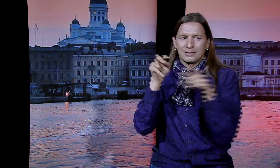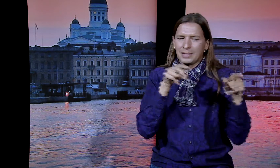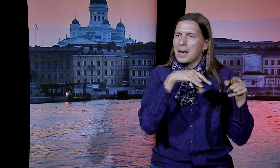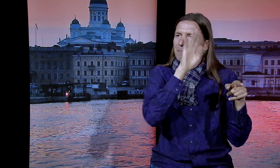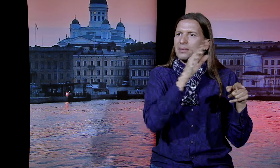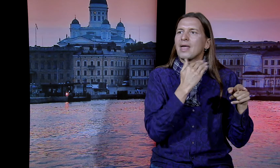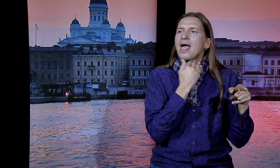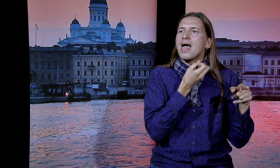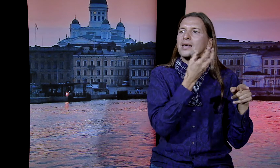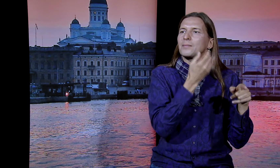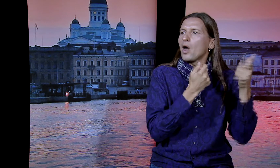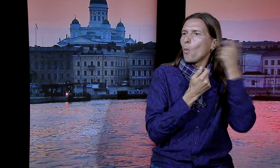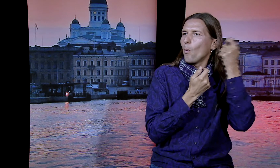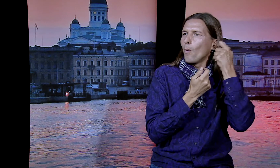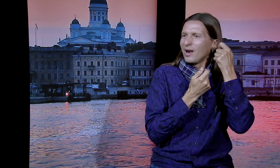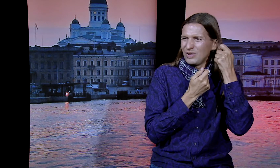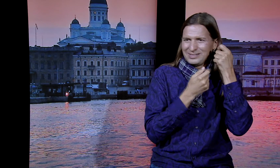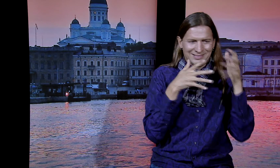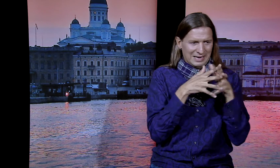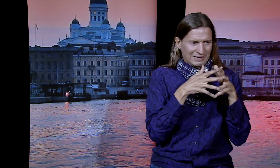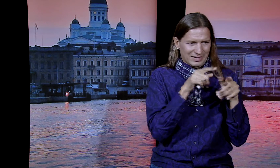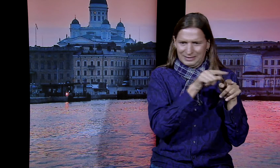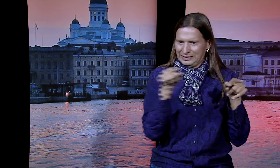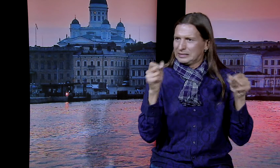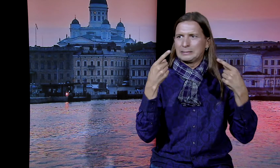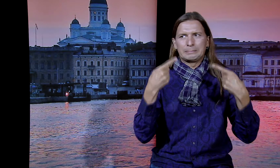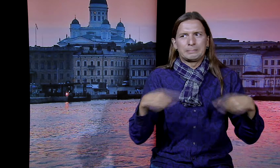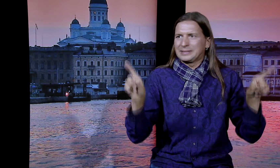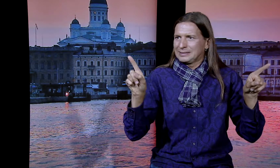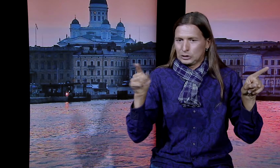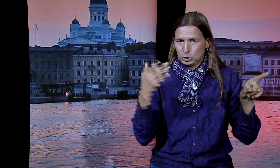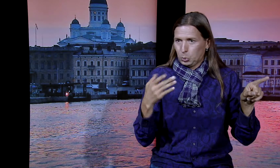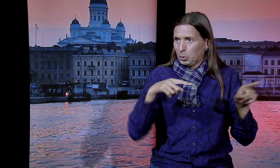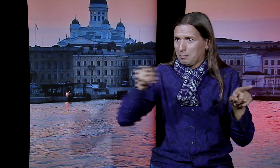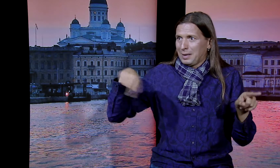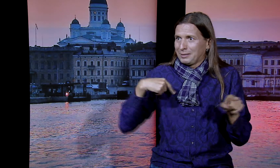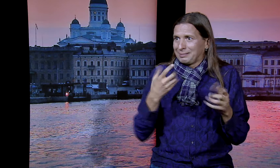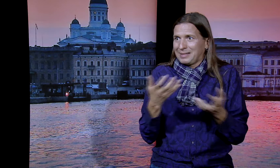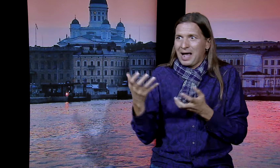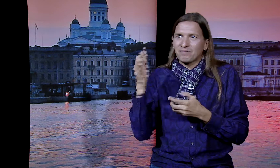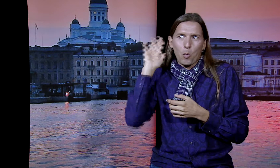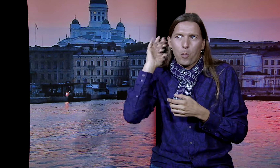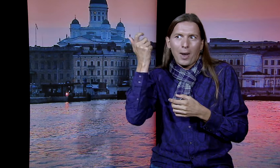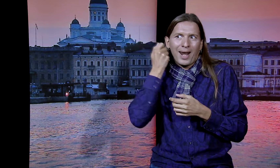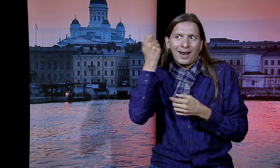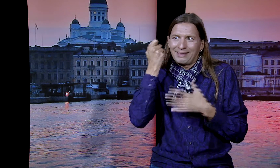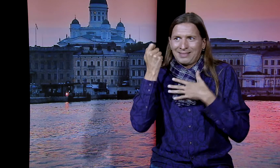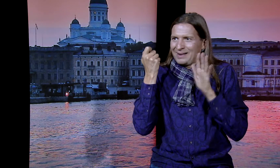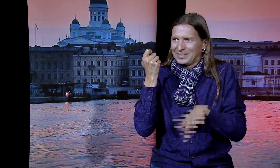tuotetaan muun muassa käsin ja vastaanotetaan näön kautta. Viittomakielessä kommunikaatiossa tärkeää on